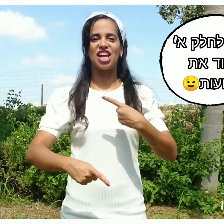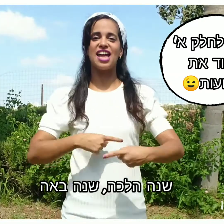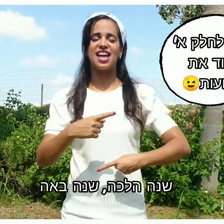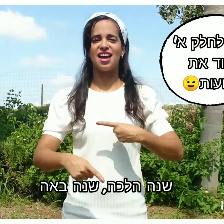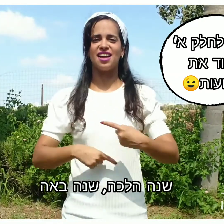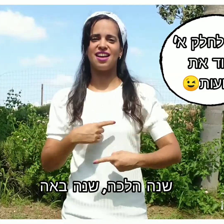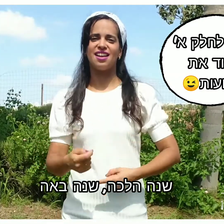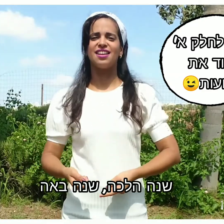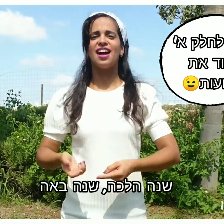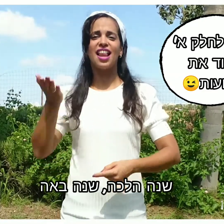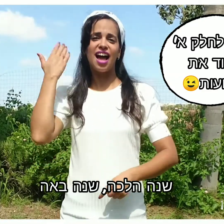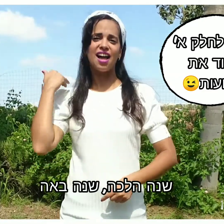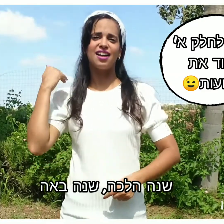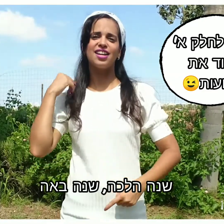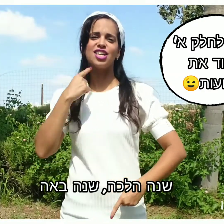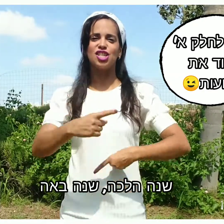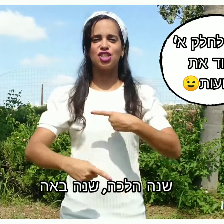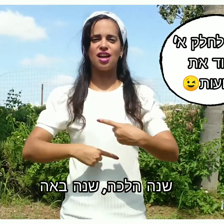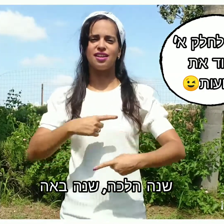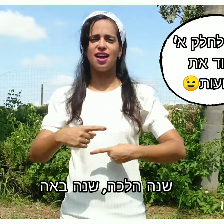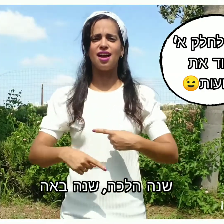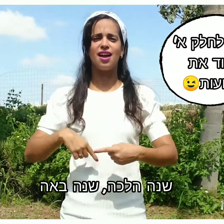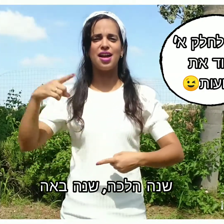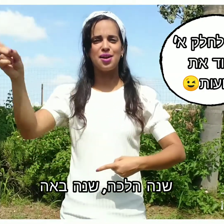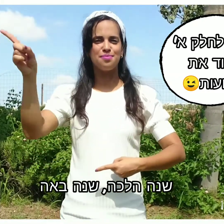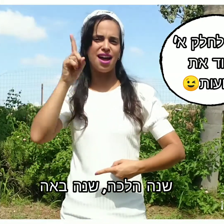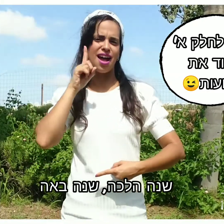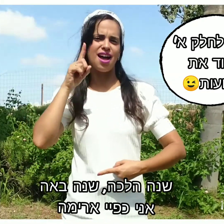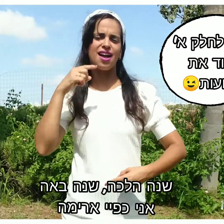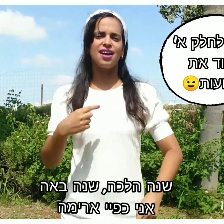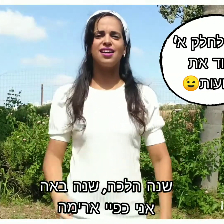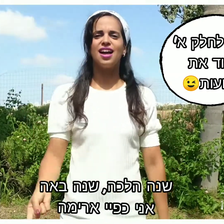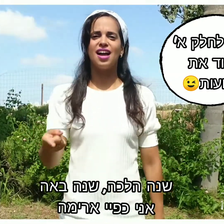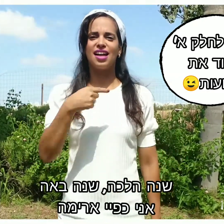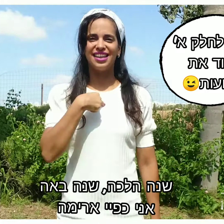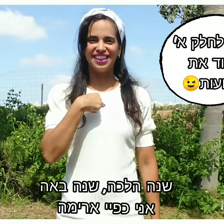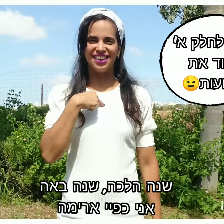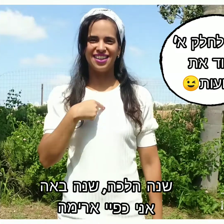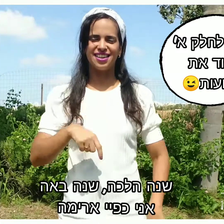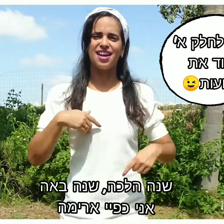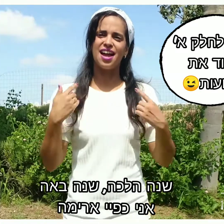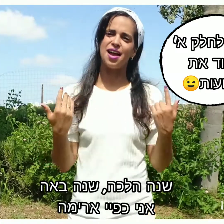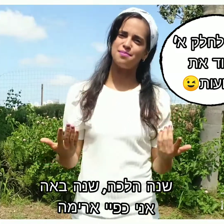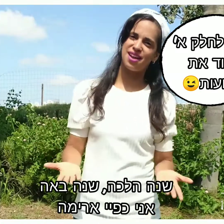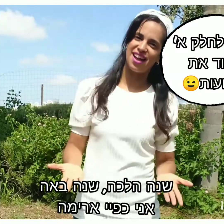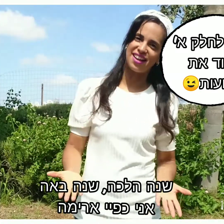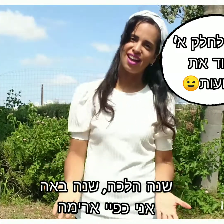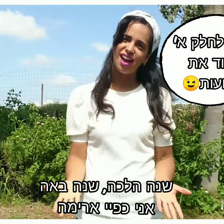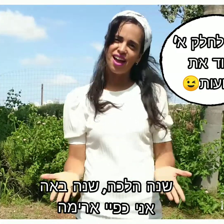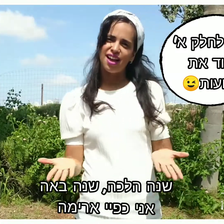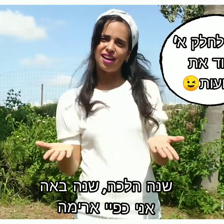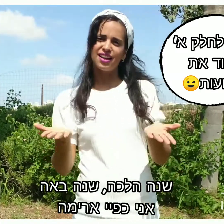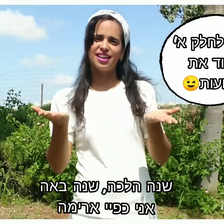שנה הלכה, שנה באה, אני כפיי